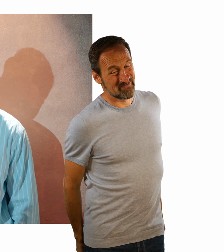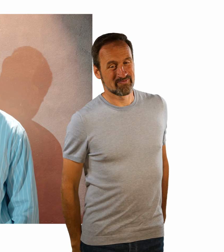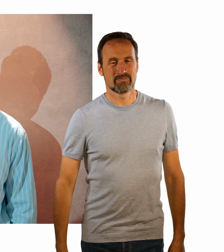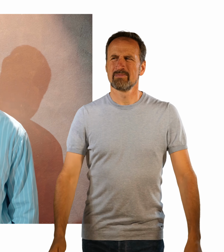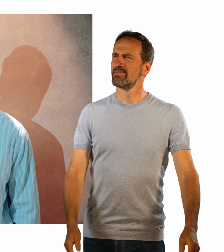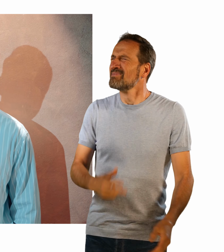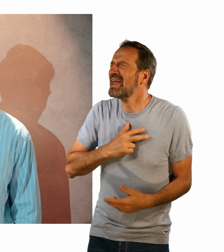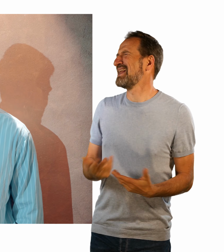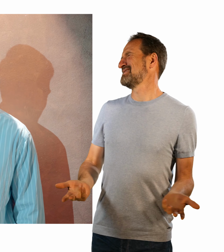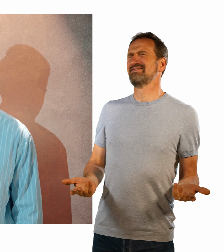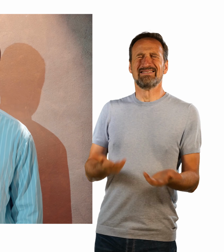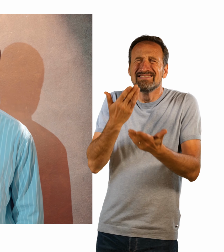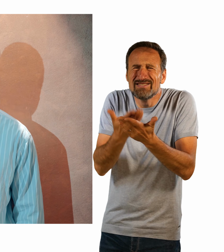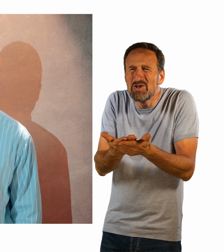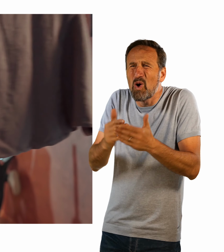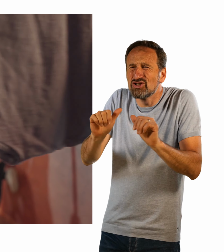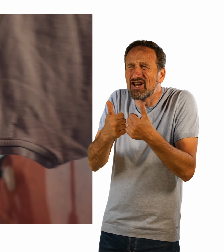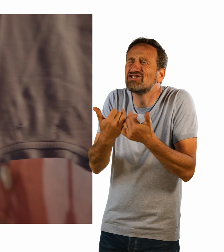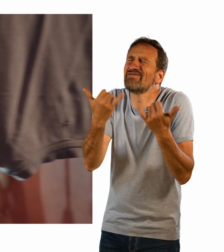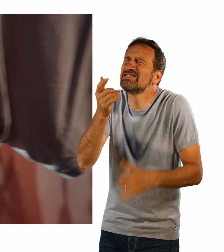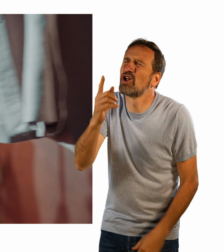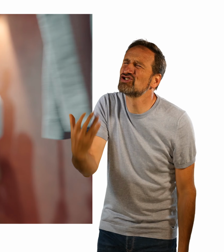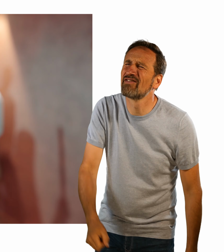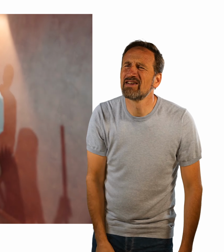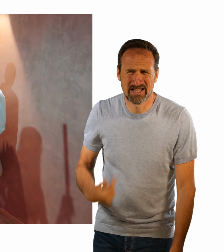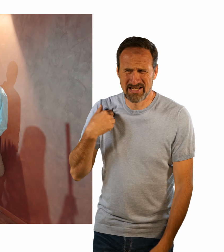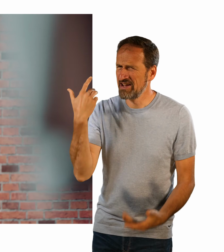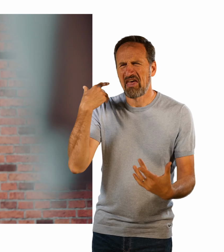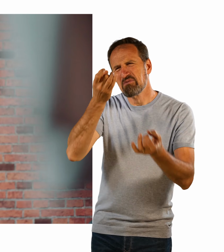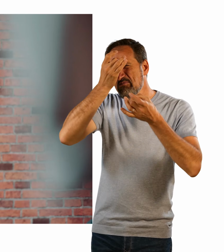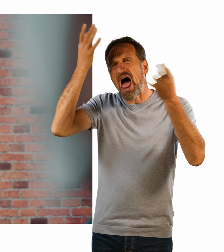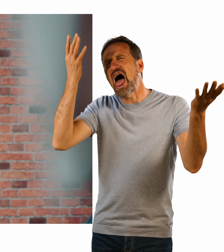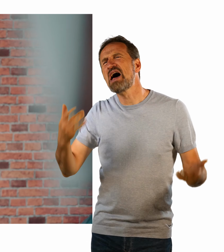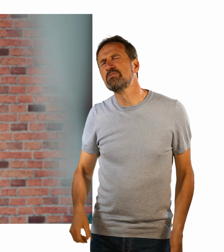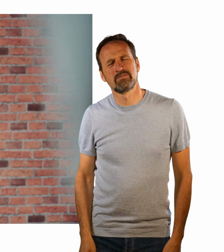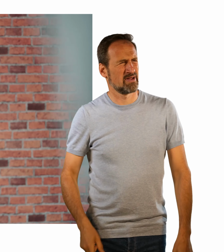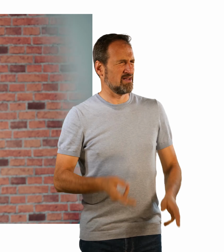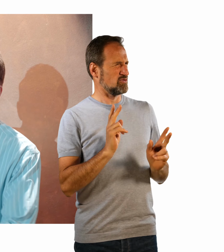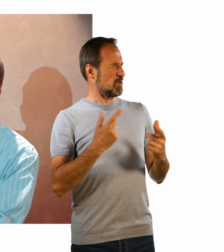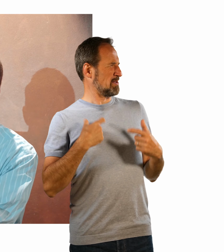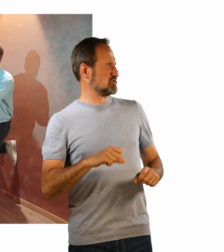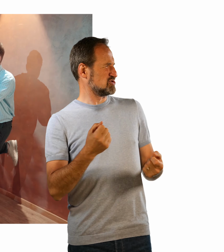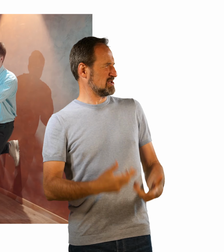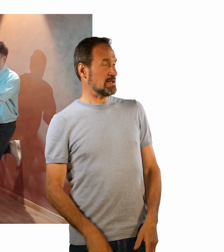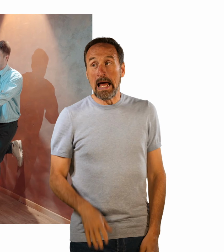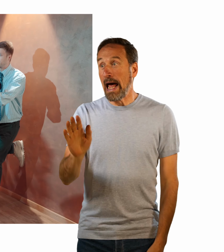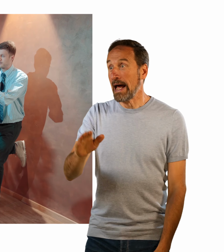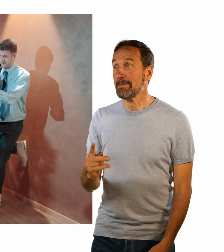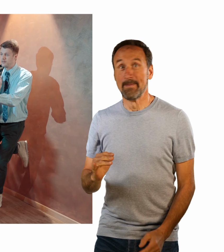Ganz ehrlich, wie soll man denn so eine Challenge auch schaffen? Da wäre ich ja komplett an die Decke. Das kann doch kein normaler Mensch schaffen, oder? Aber es geht los, Kim.